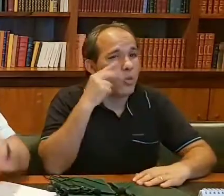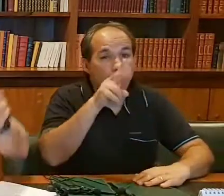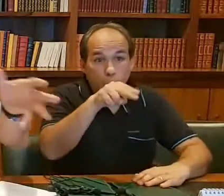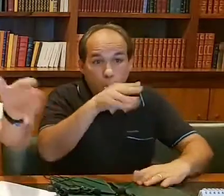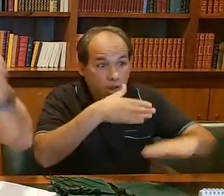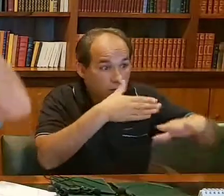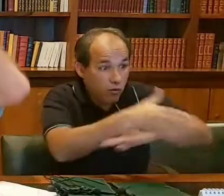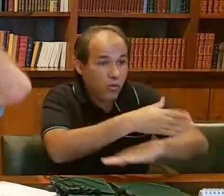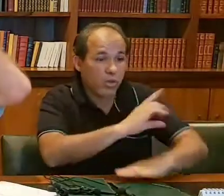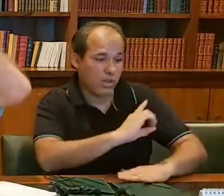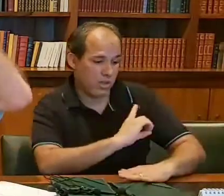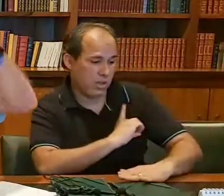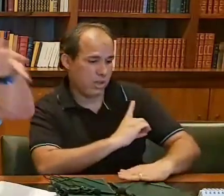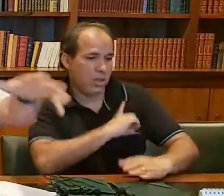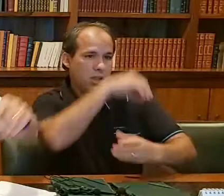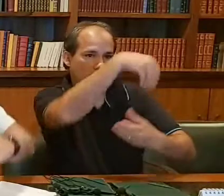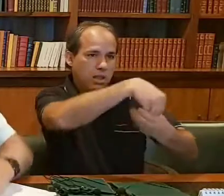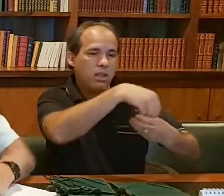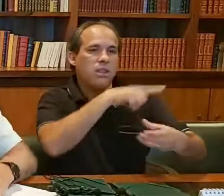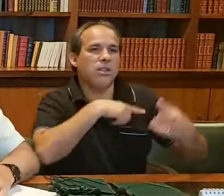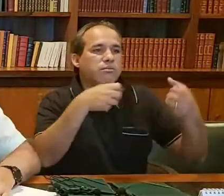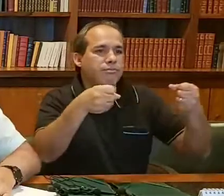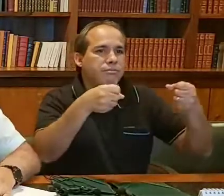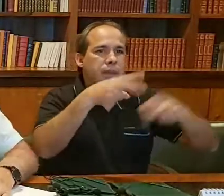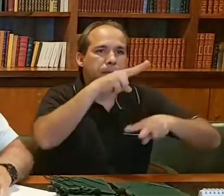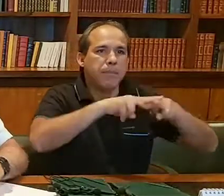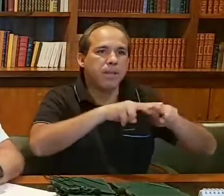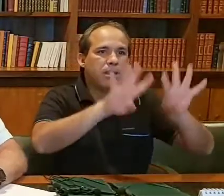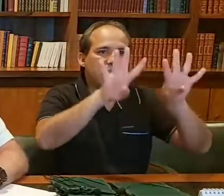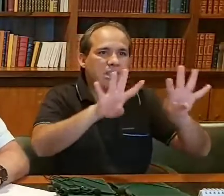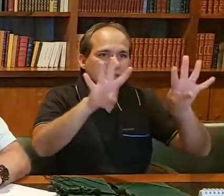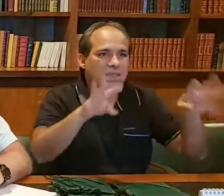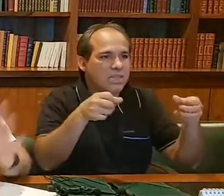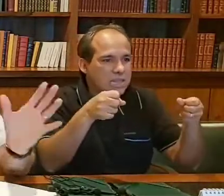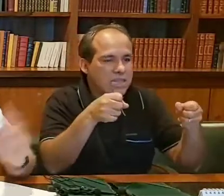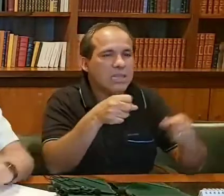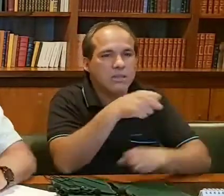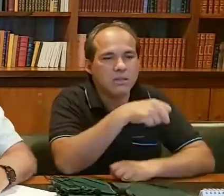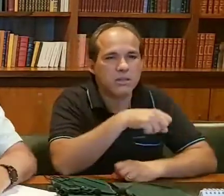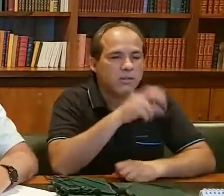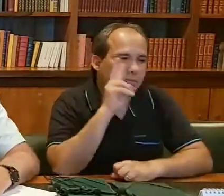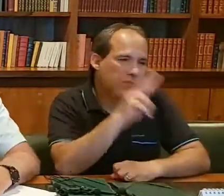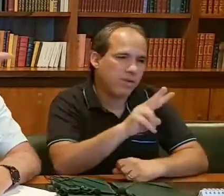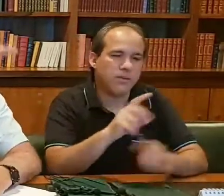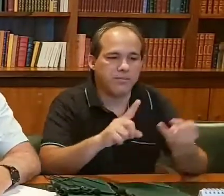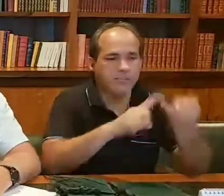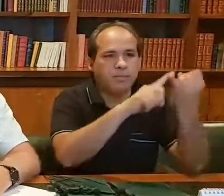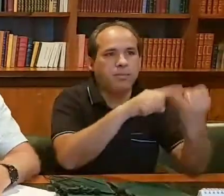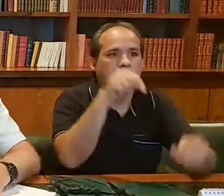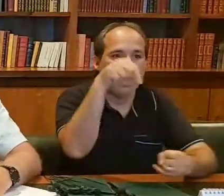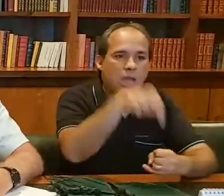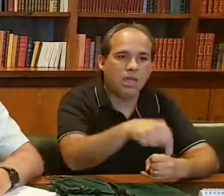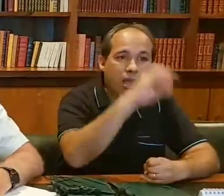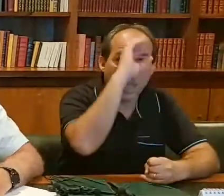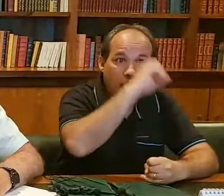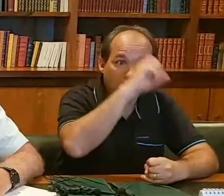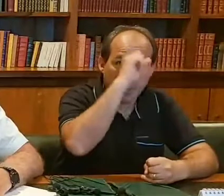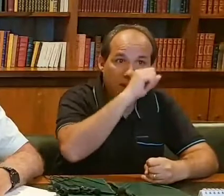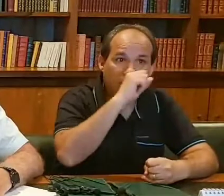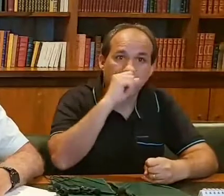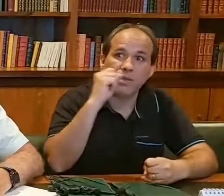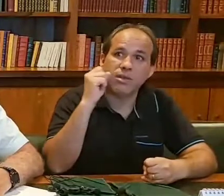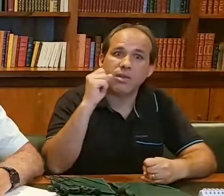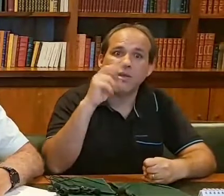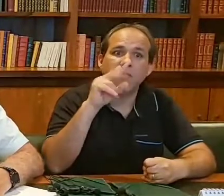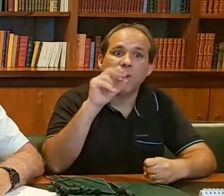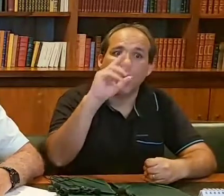onde tem lá o seu presídio ali, a cela dos presos, é comum você ver nessa cela. Aqui se aprende a dar valor à